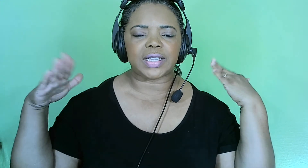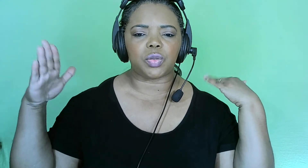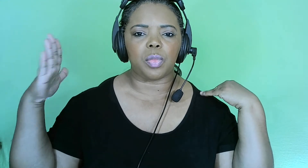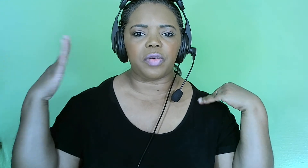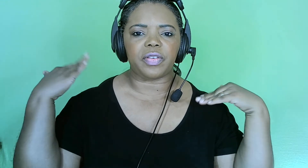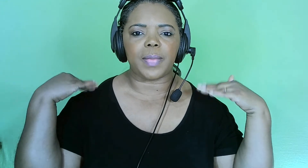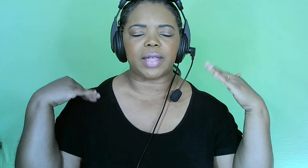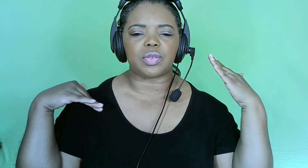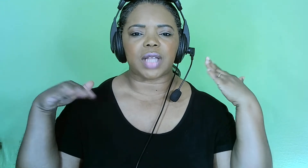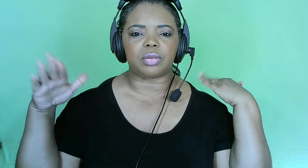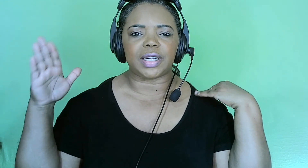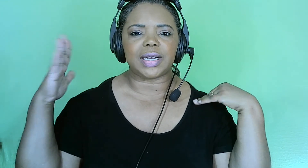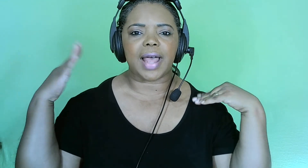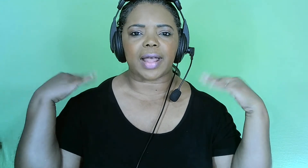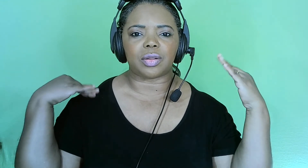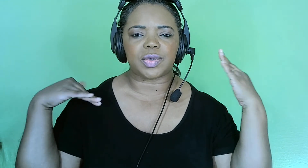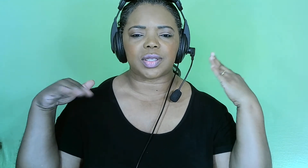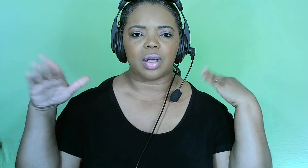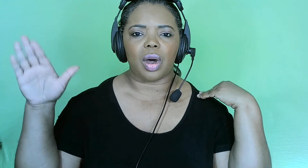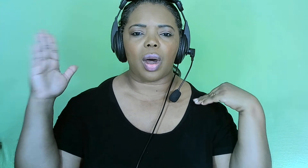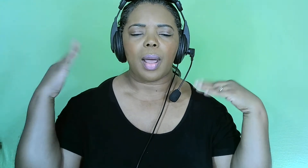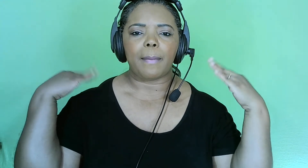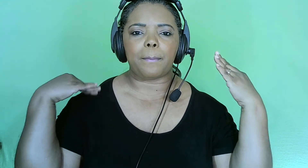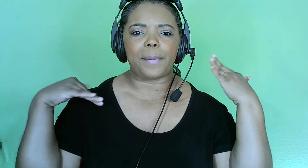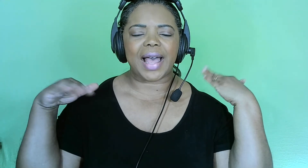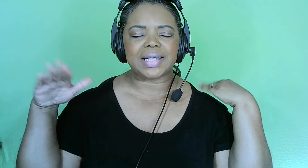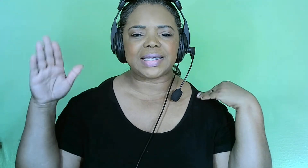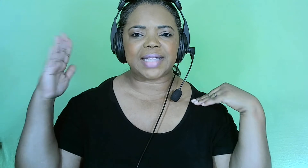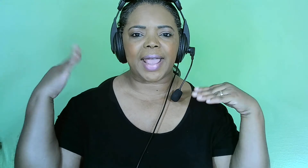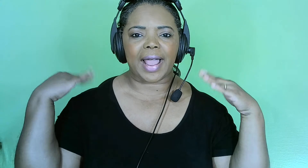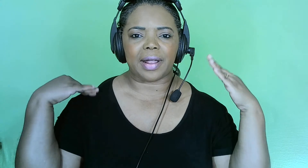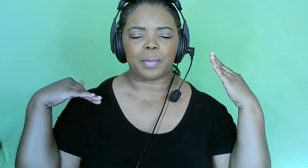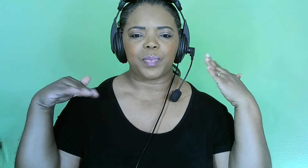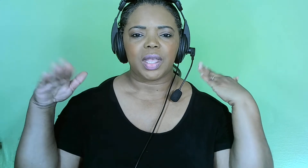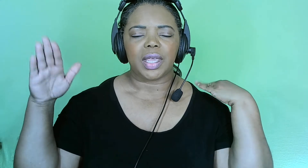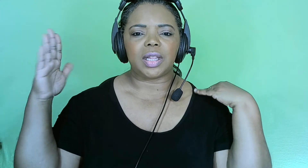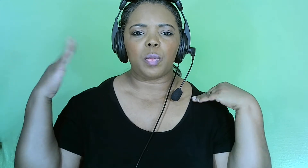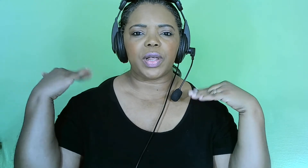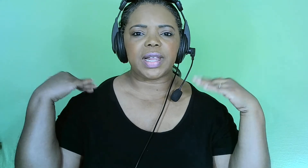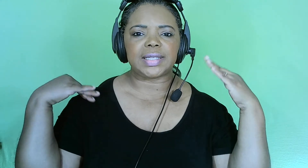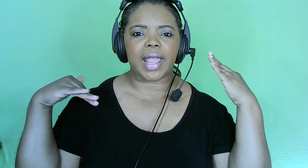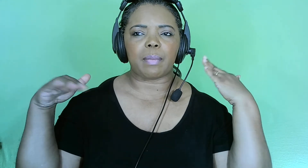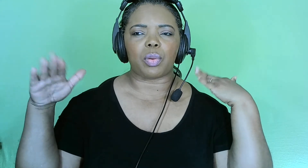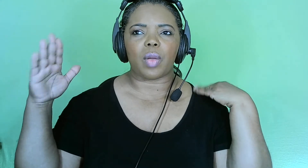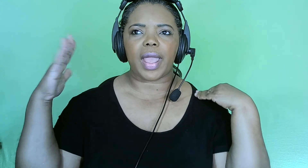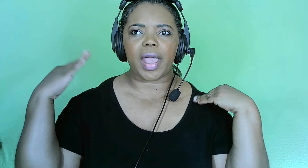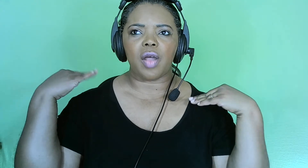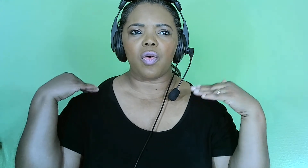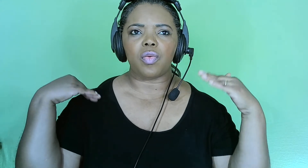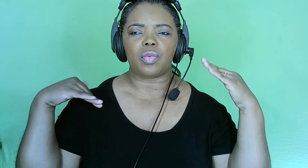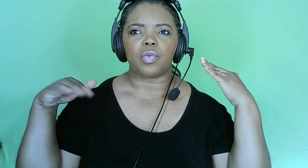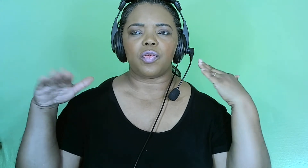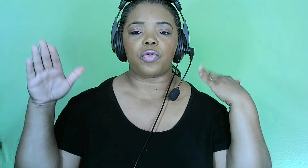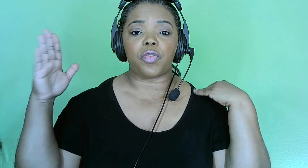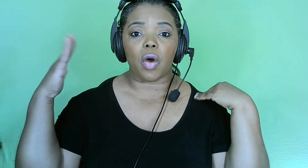faço movimentos alternados, ó, passear. Então, por exemplo, eu